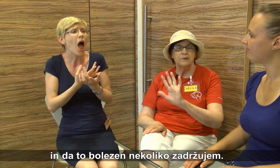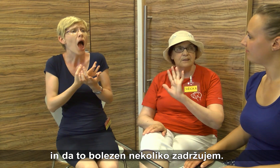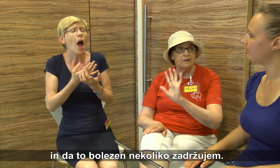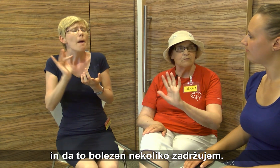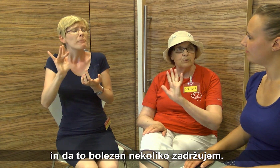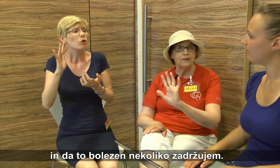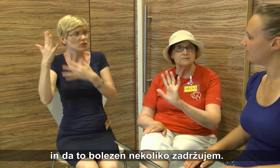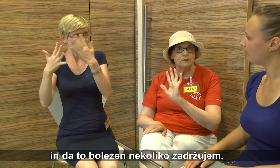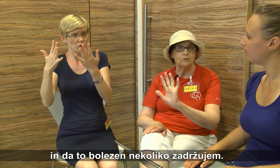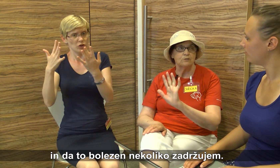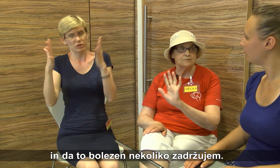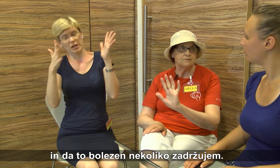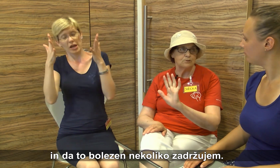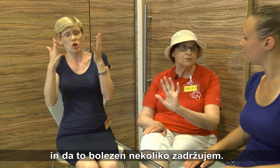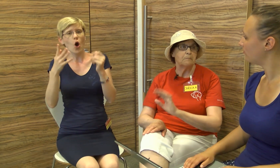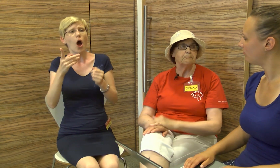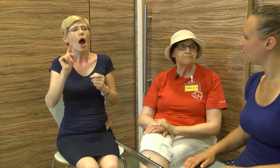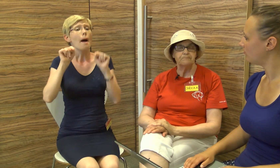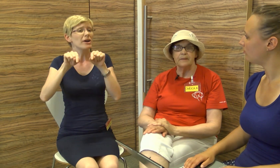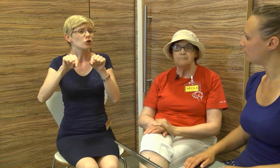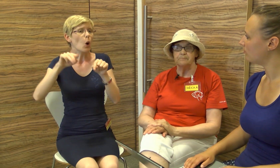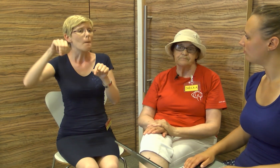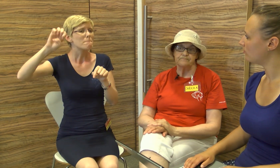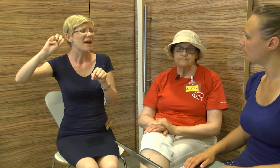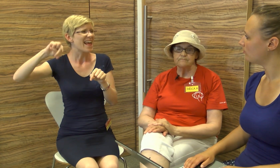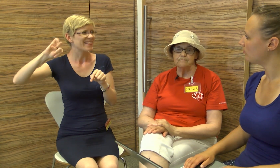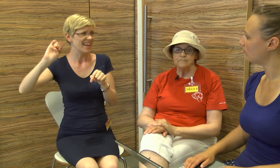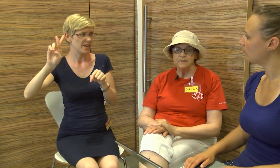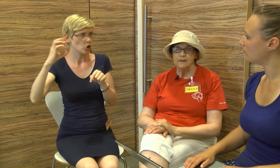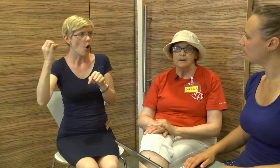to mi nervovo bolezen nekoliko zadržuje.